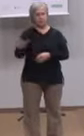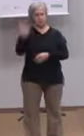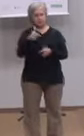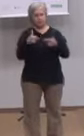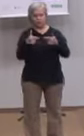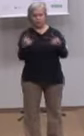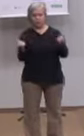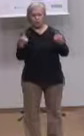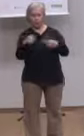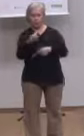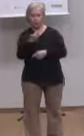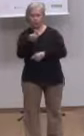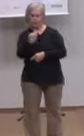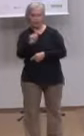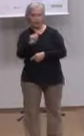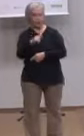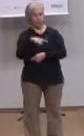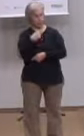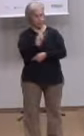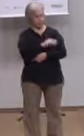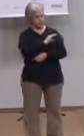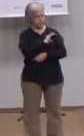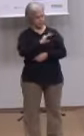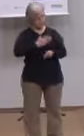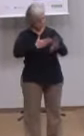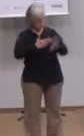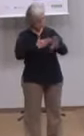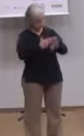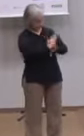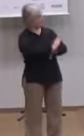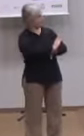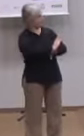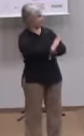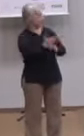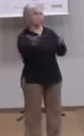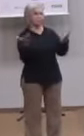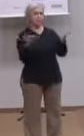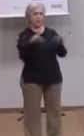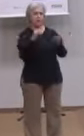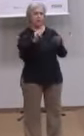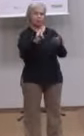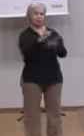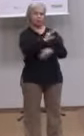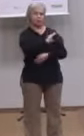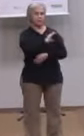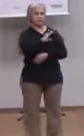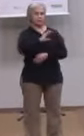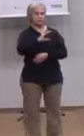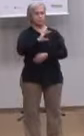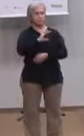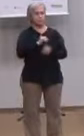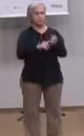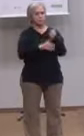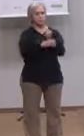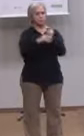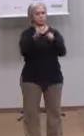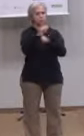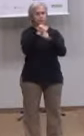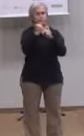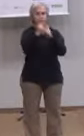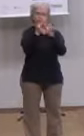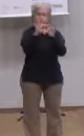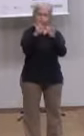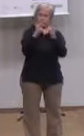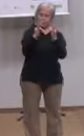ela, que foi o que passou pela comissão e agora vai para a Comissão de Seguridade